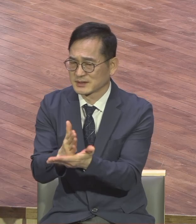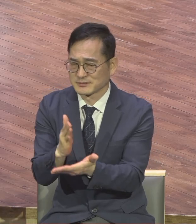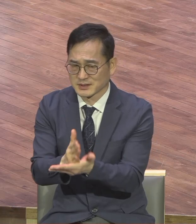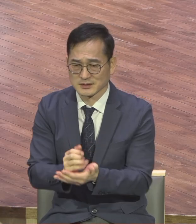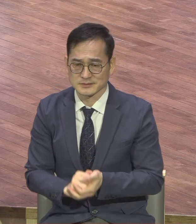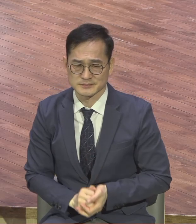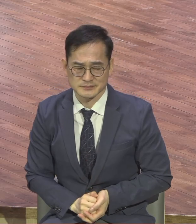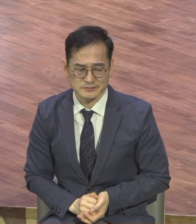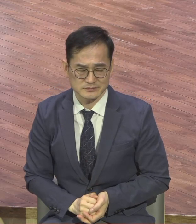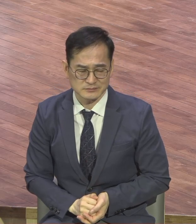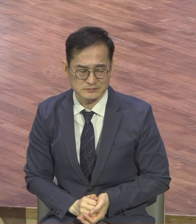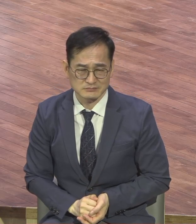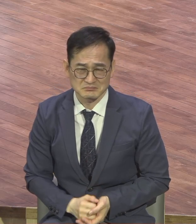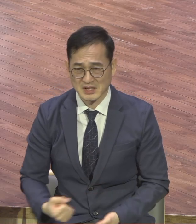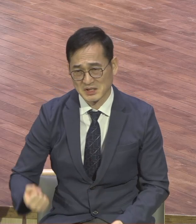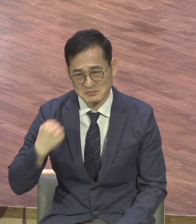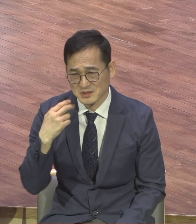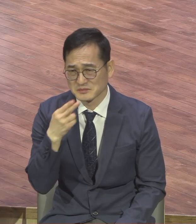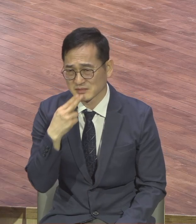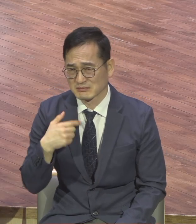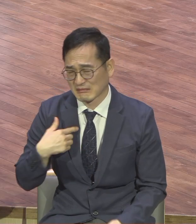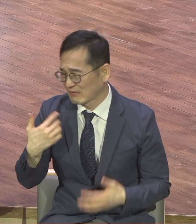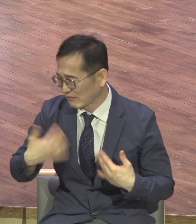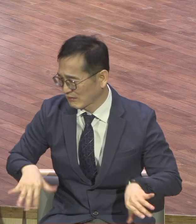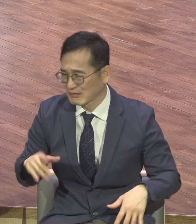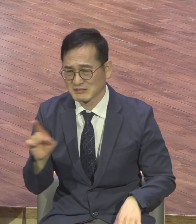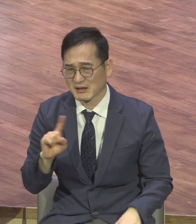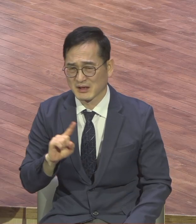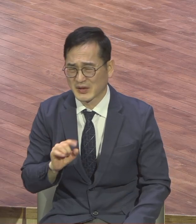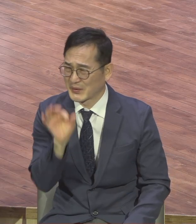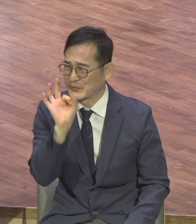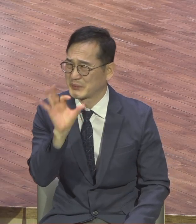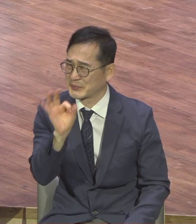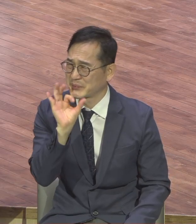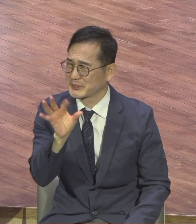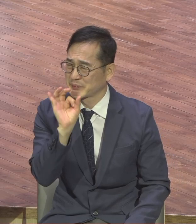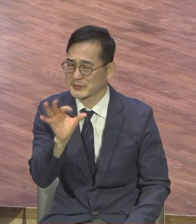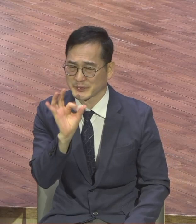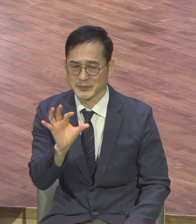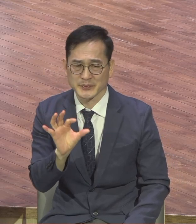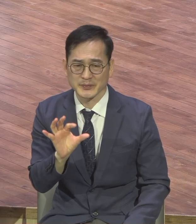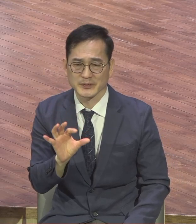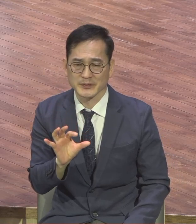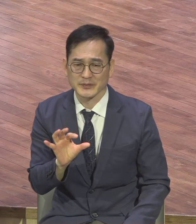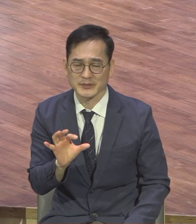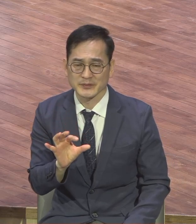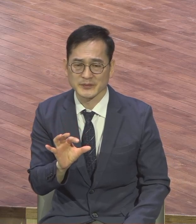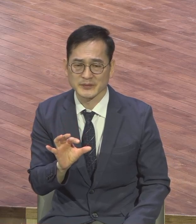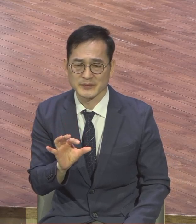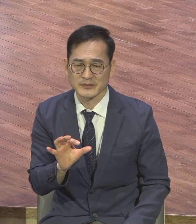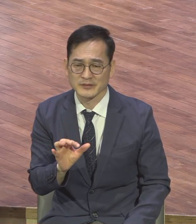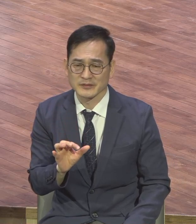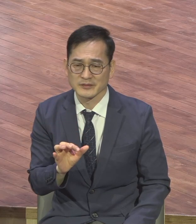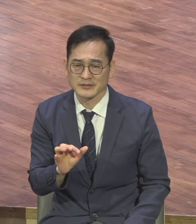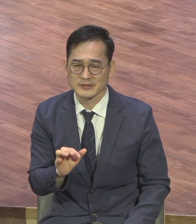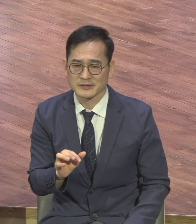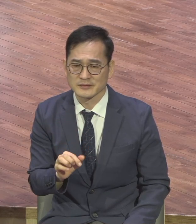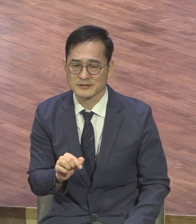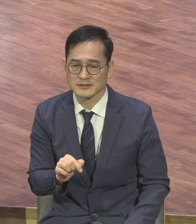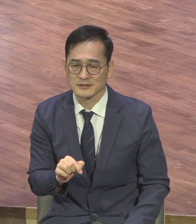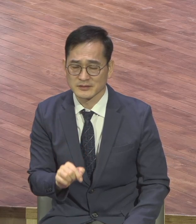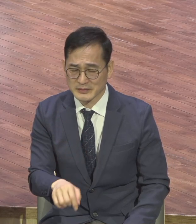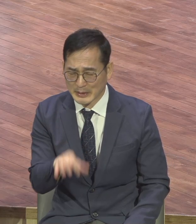난 아무 필요 없고 난 무능하고 난 연약하고 내가 아무것도 뭘 한다는 얘기냐. 그게 뭐예요?